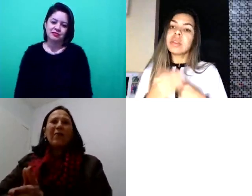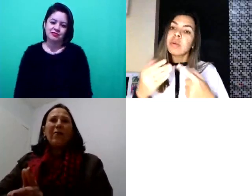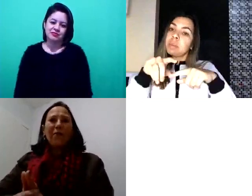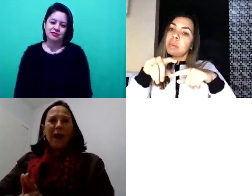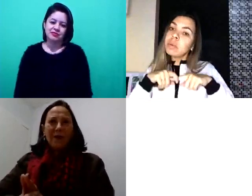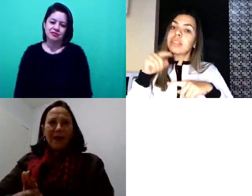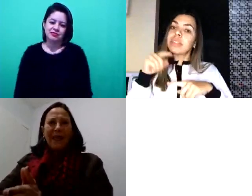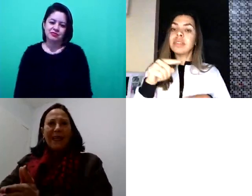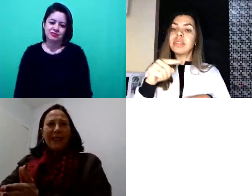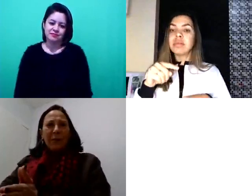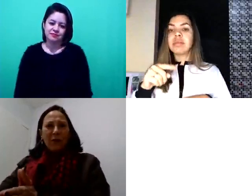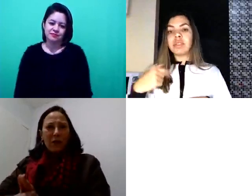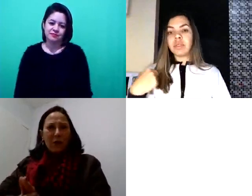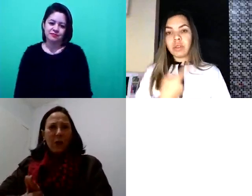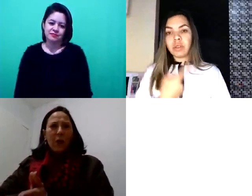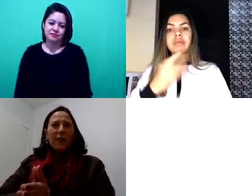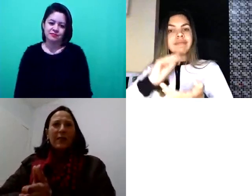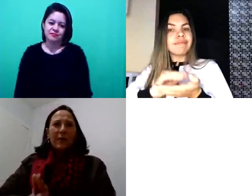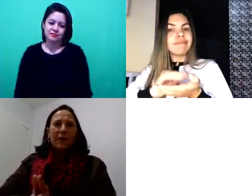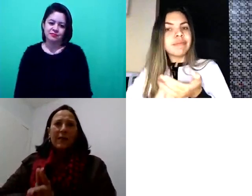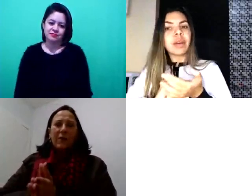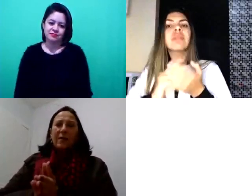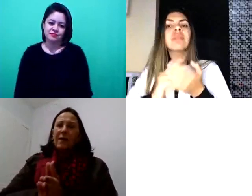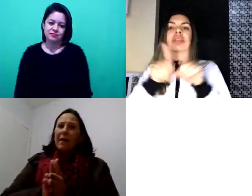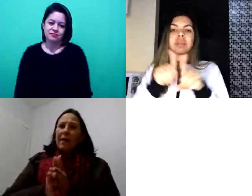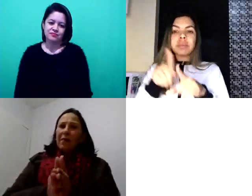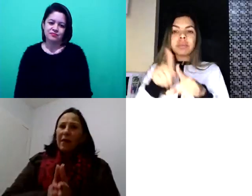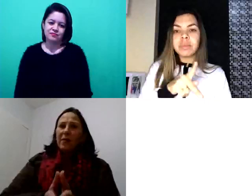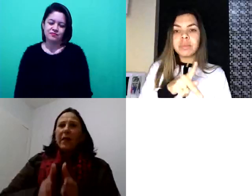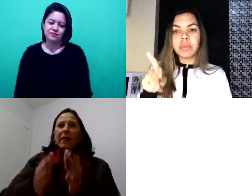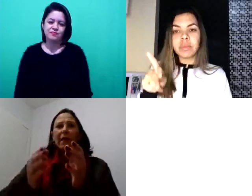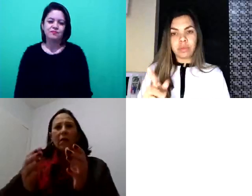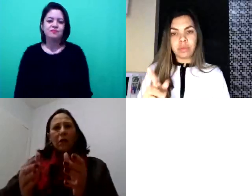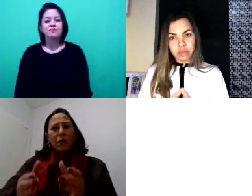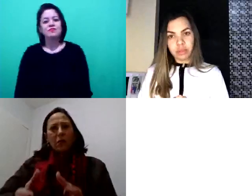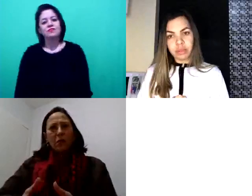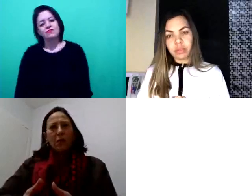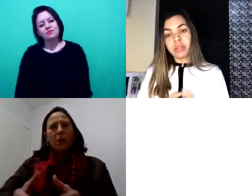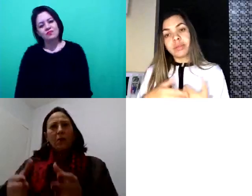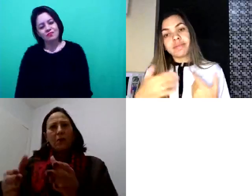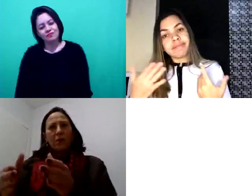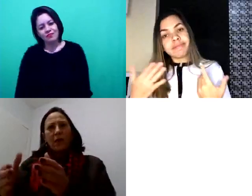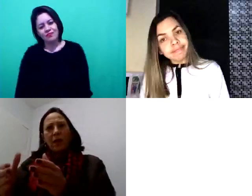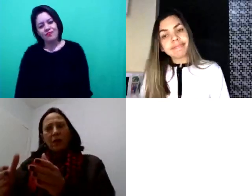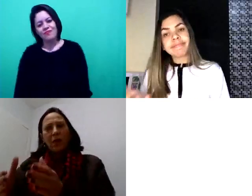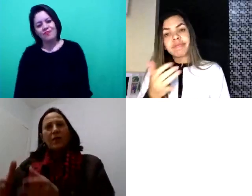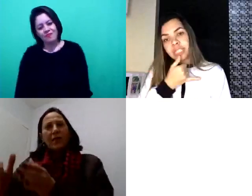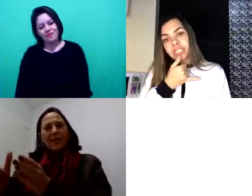com falta de professores e de demanda. Então, assim, infelizmente, nosso grupo, nossos